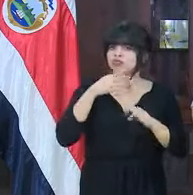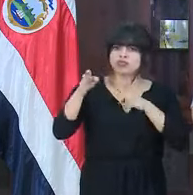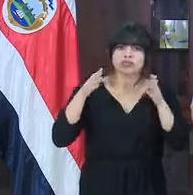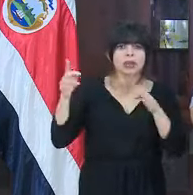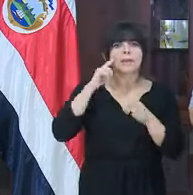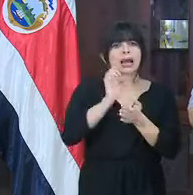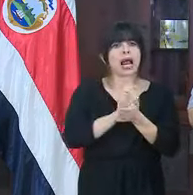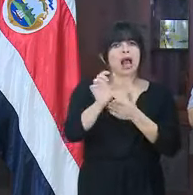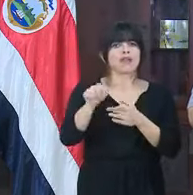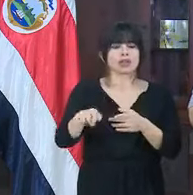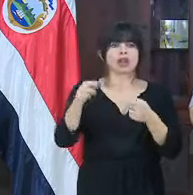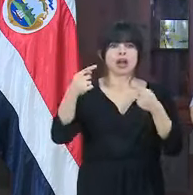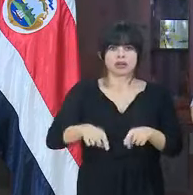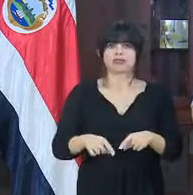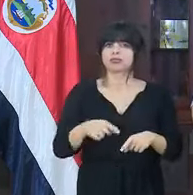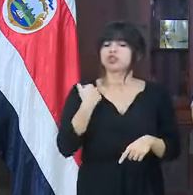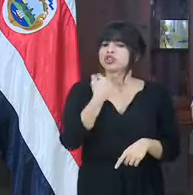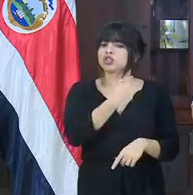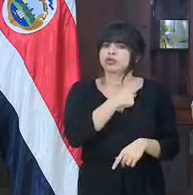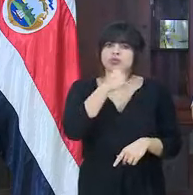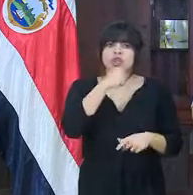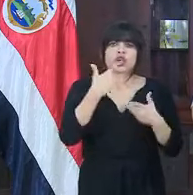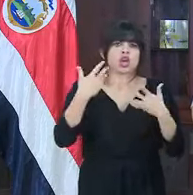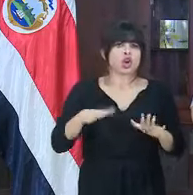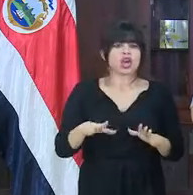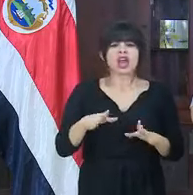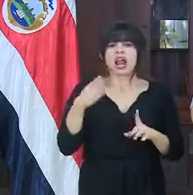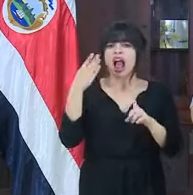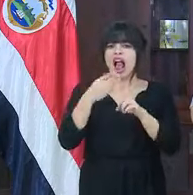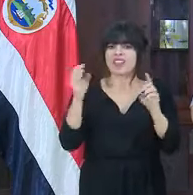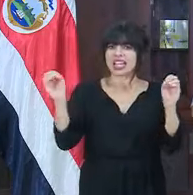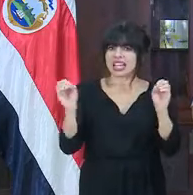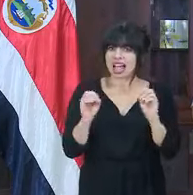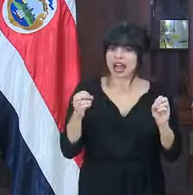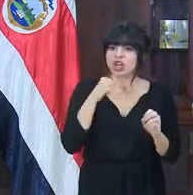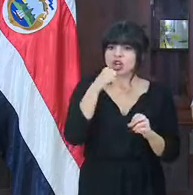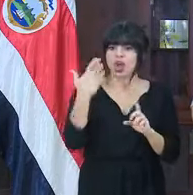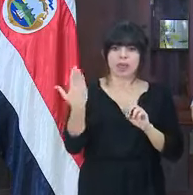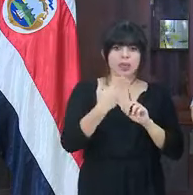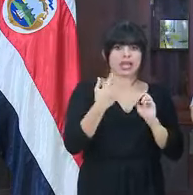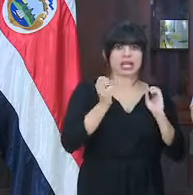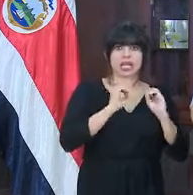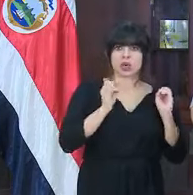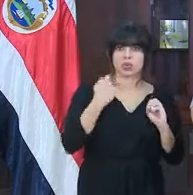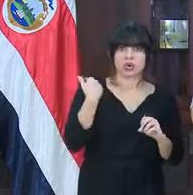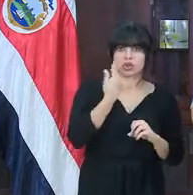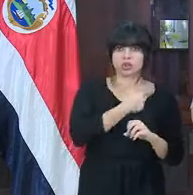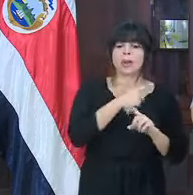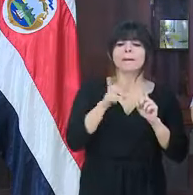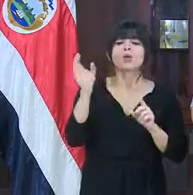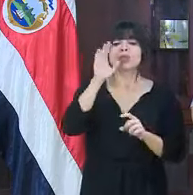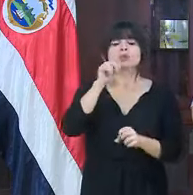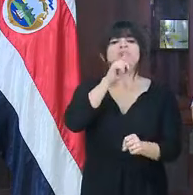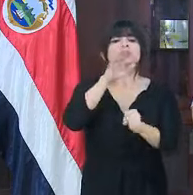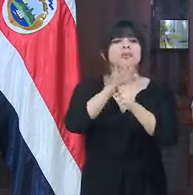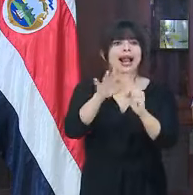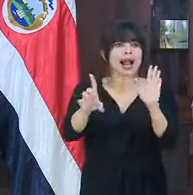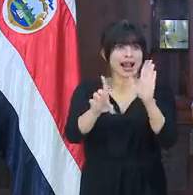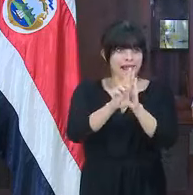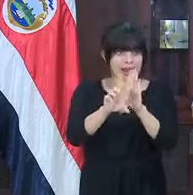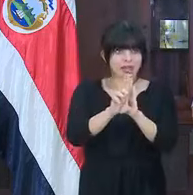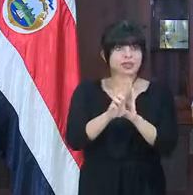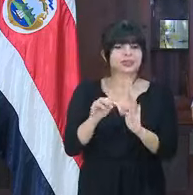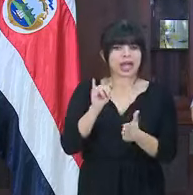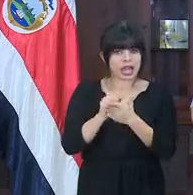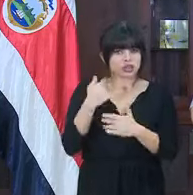para evitar que eso ocurra. No queremos lesionar a nadie ni que nos lesionen a nadie, pero haremos cumplir la ley. Y eso